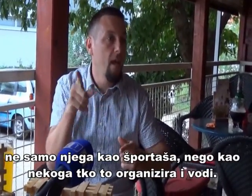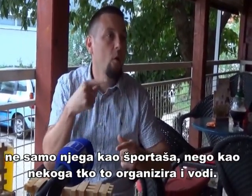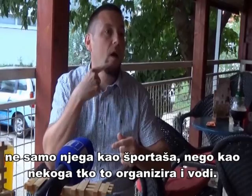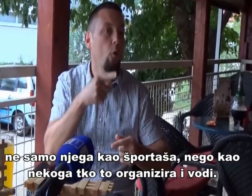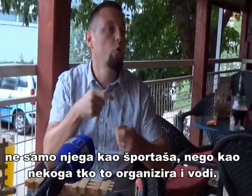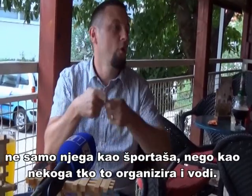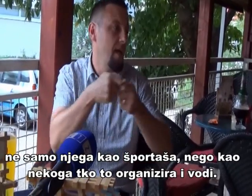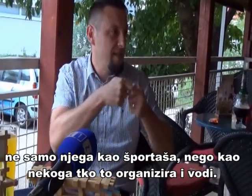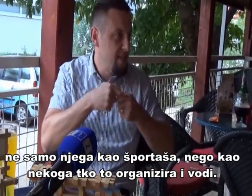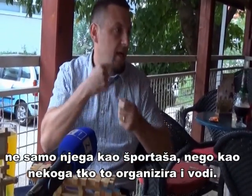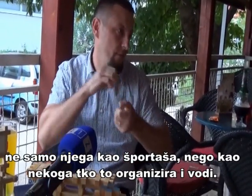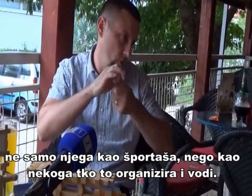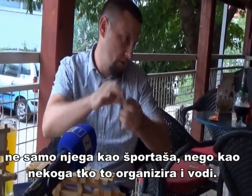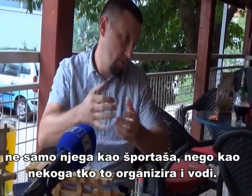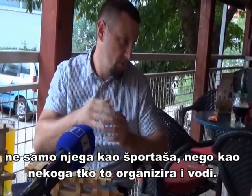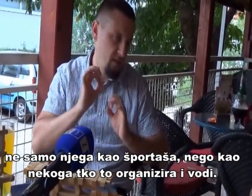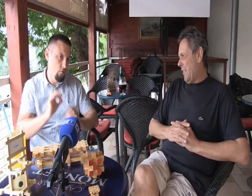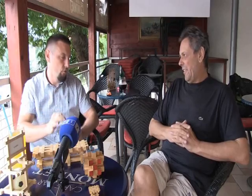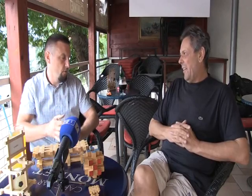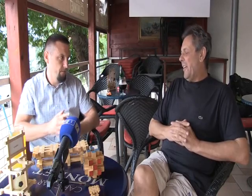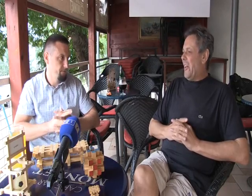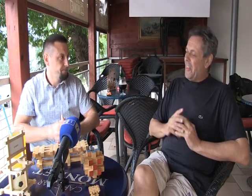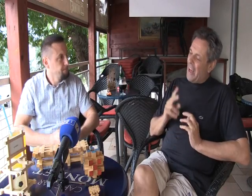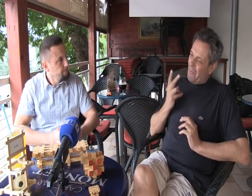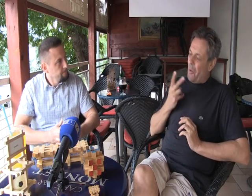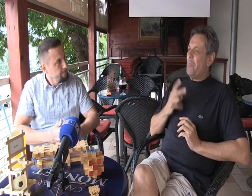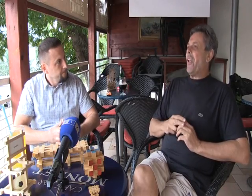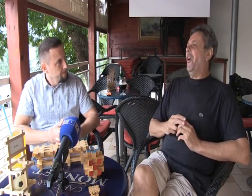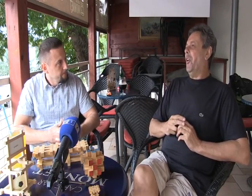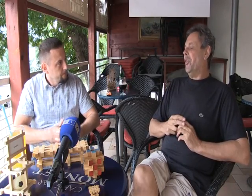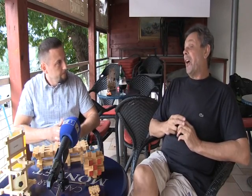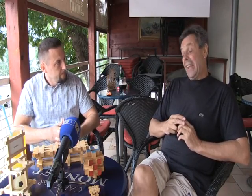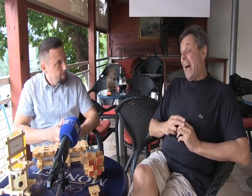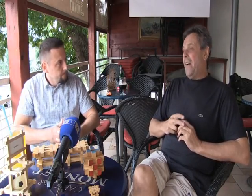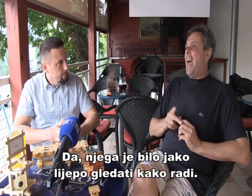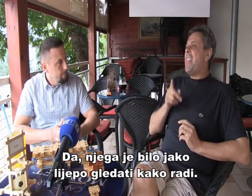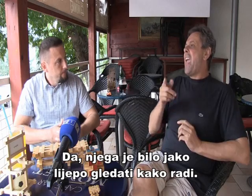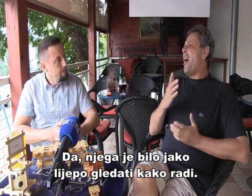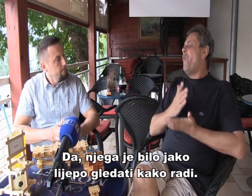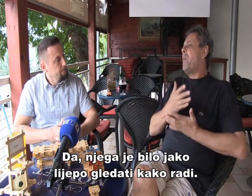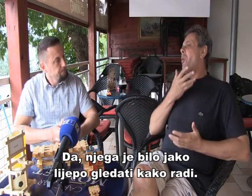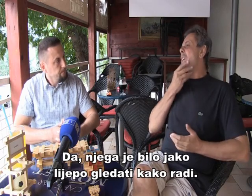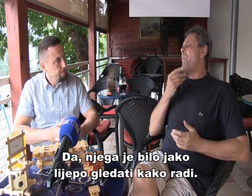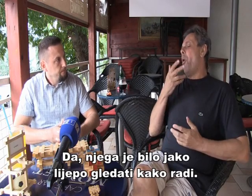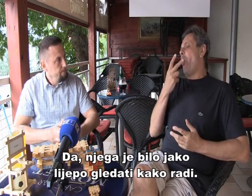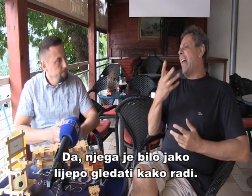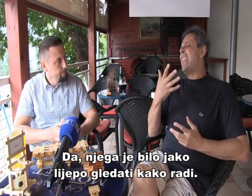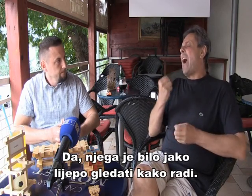nekoga ko to organizira i vodi, sigurno. Naravno. Da, njega je uvijek bilo lijepo gledati kako